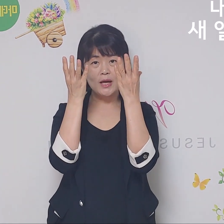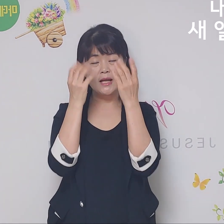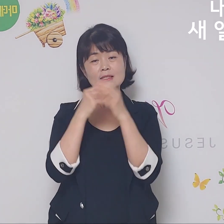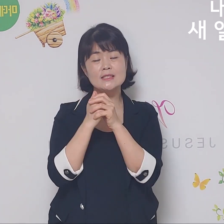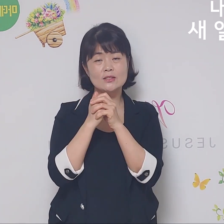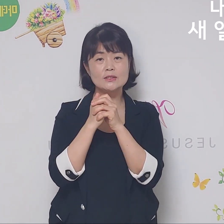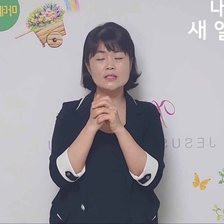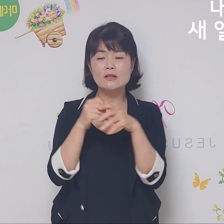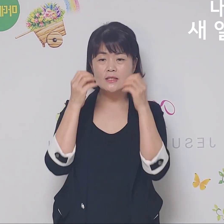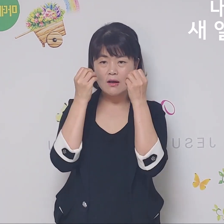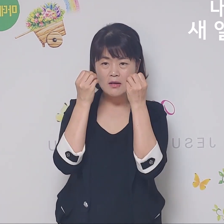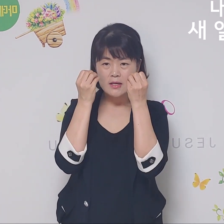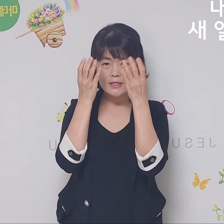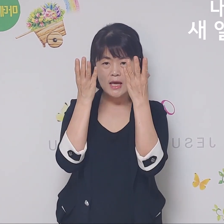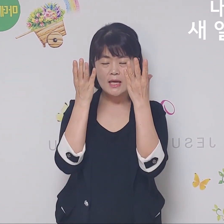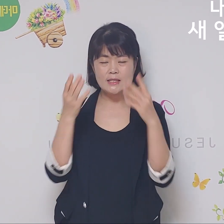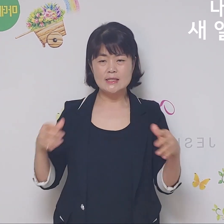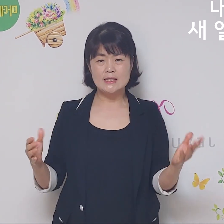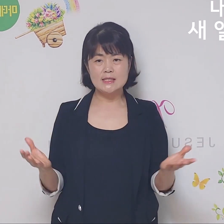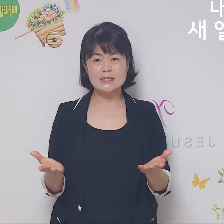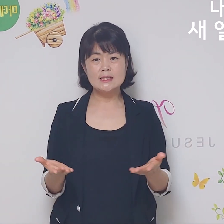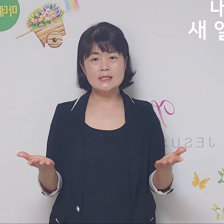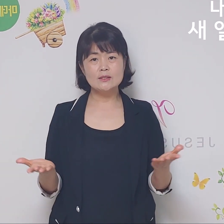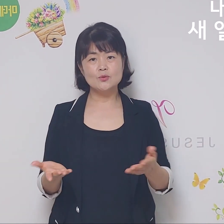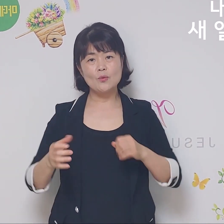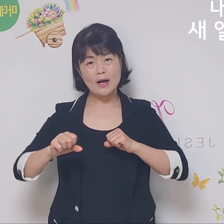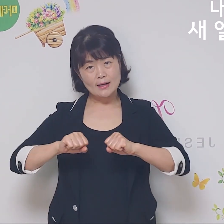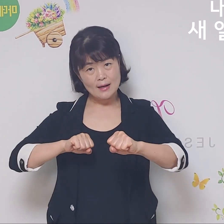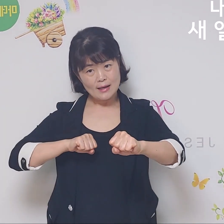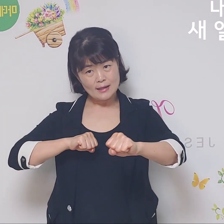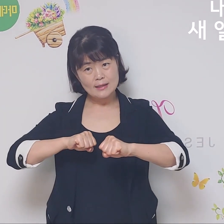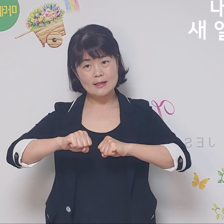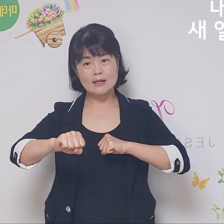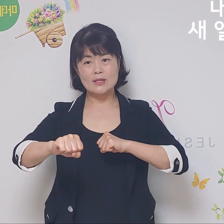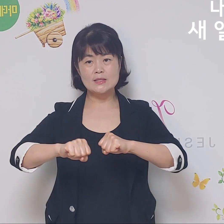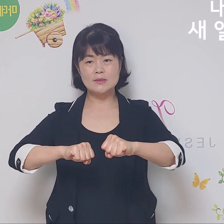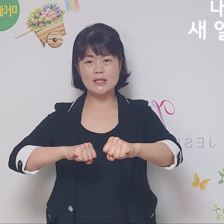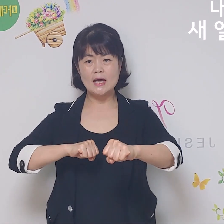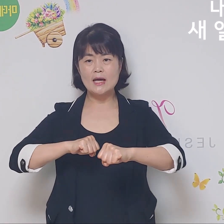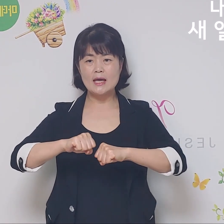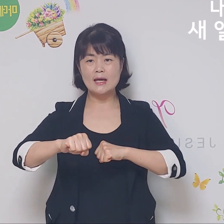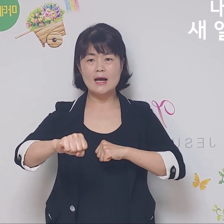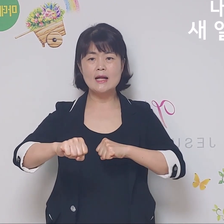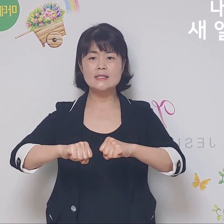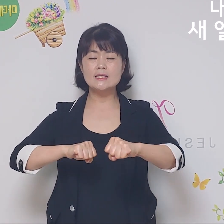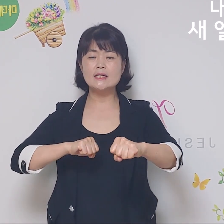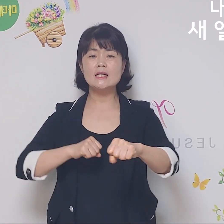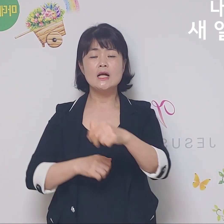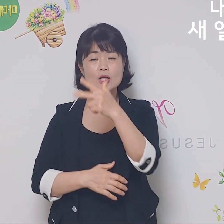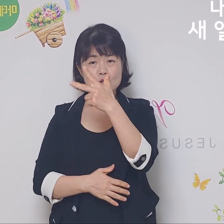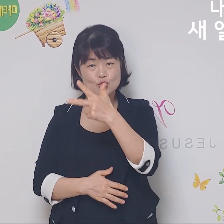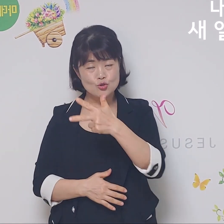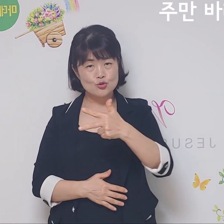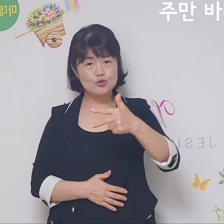새롭다라는 뜻이거든요. 그래서 새 일을 또 아까 행하다 나왔습니다. 행하실